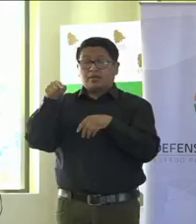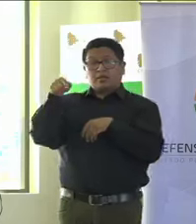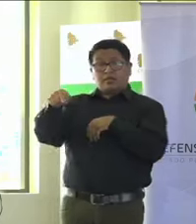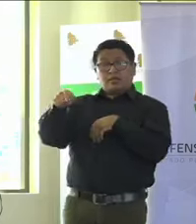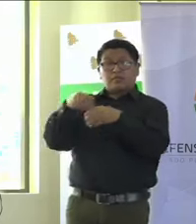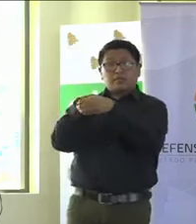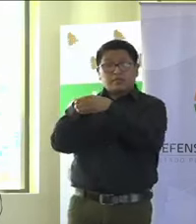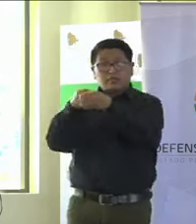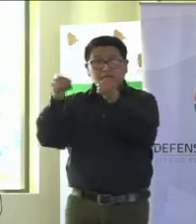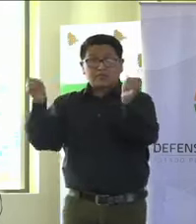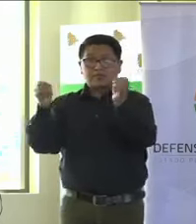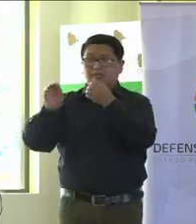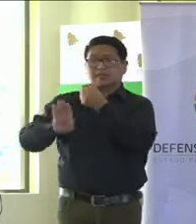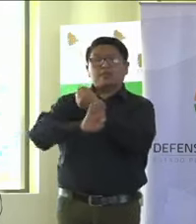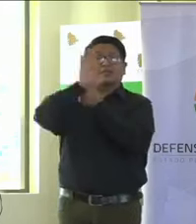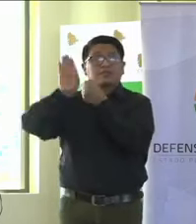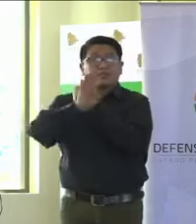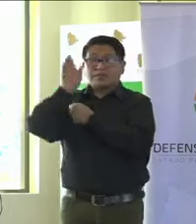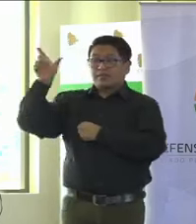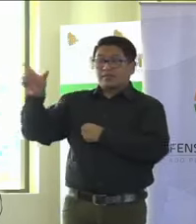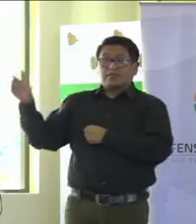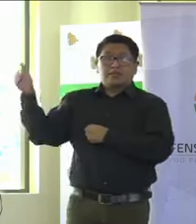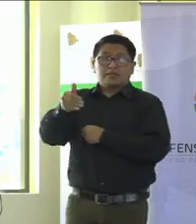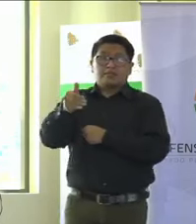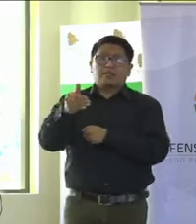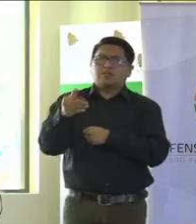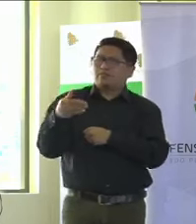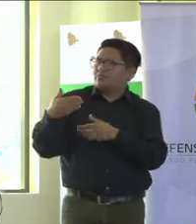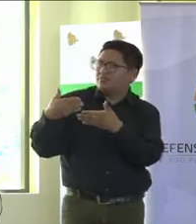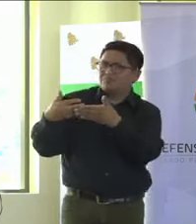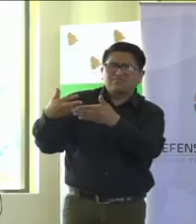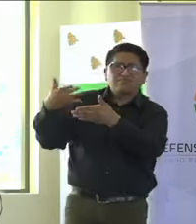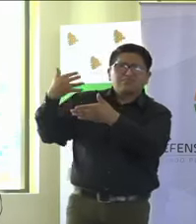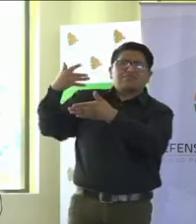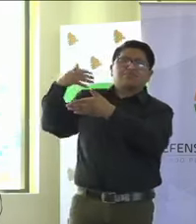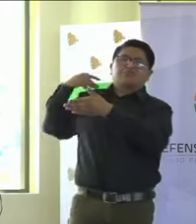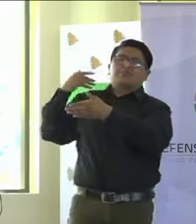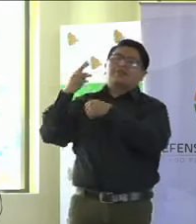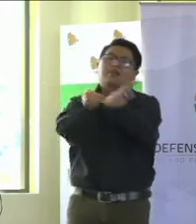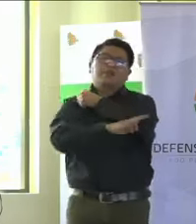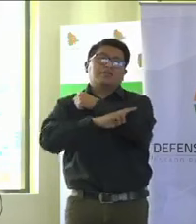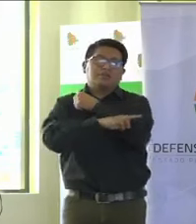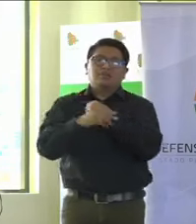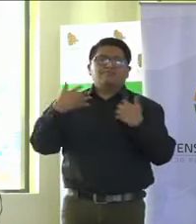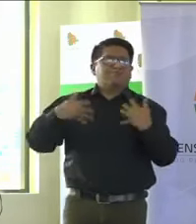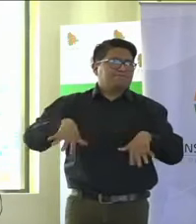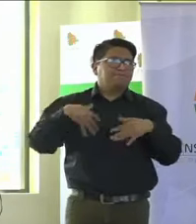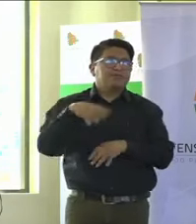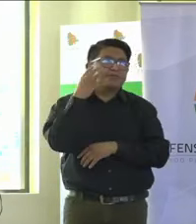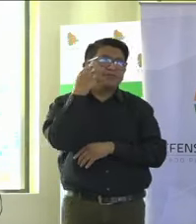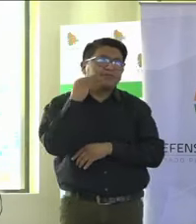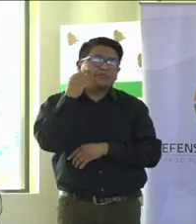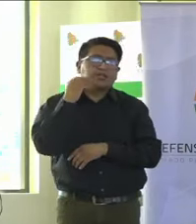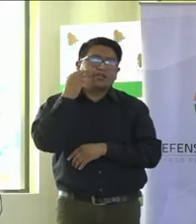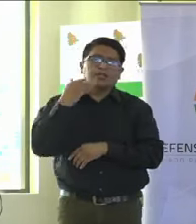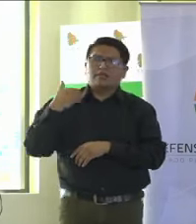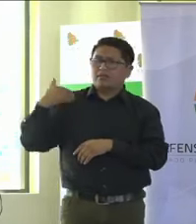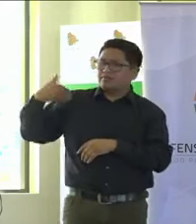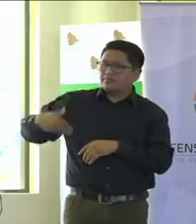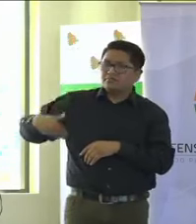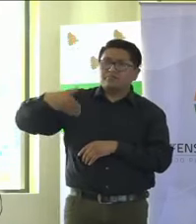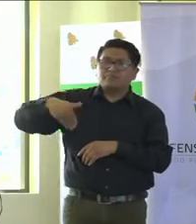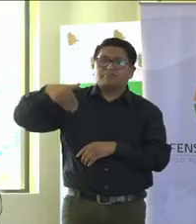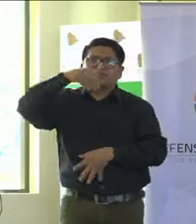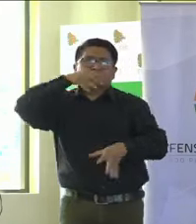en el CIES La Paz es una de las más antiguas que tenemos a nivel nacional, con gran experiencia, que ha ido adquiriendo